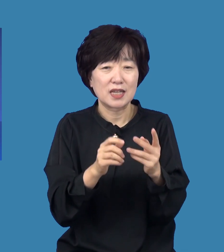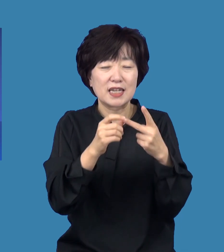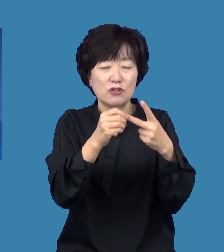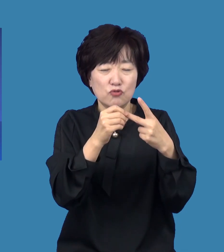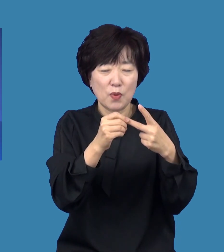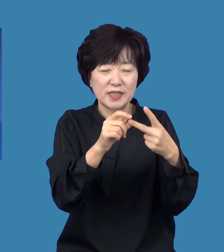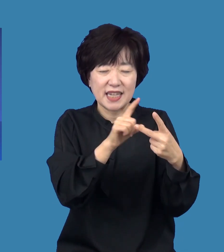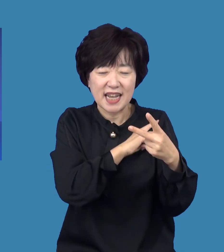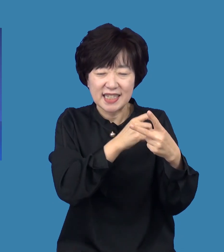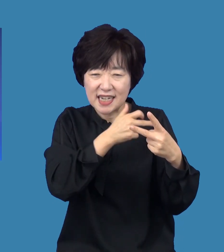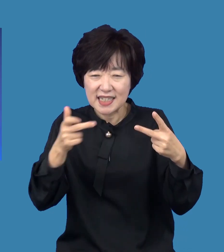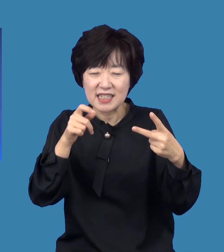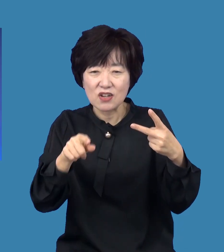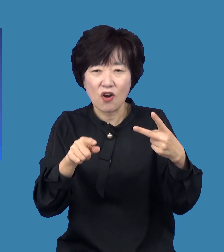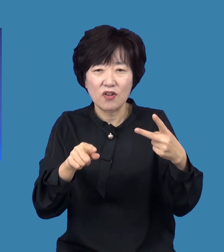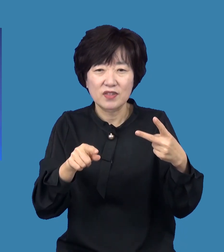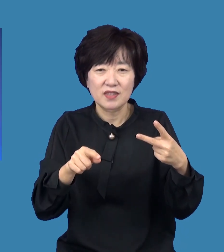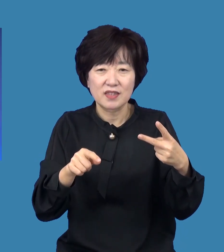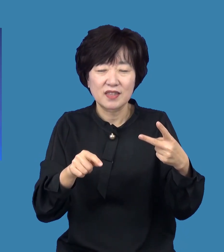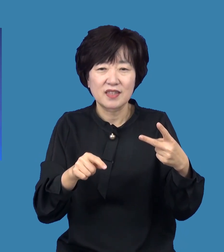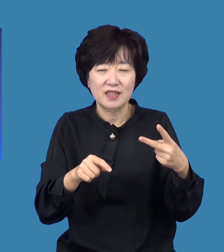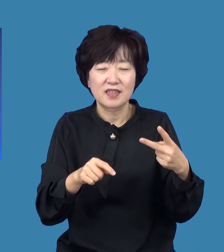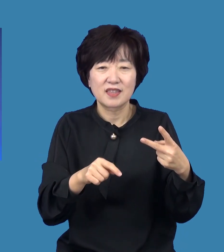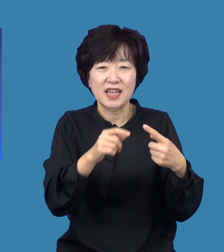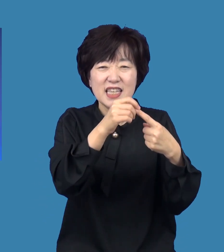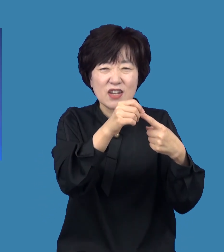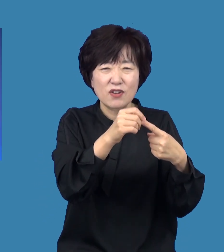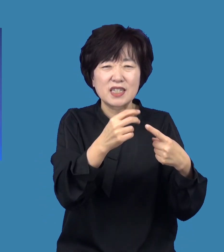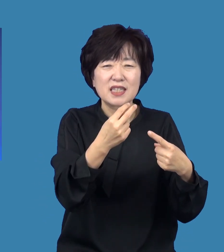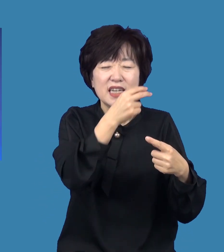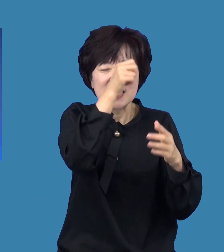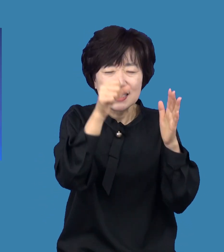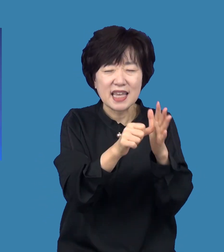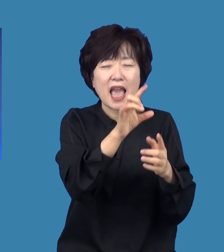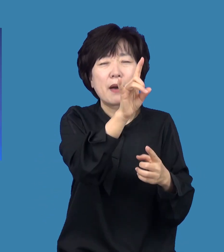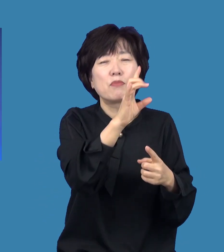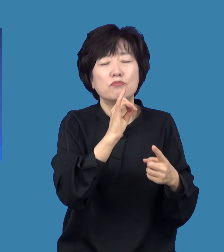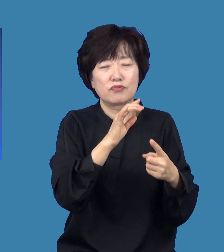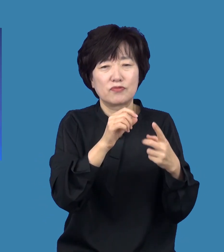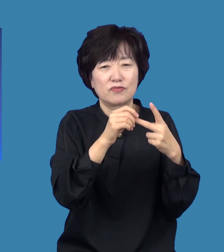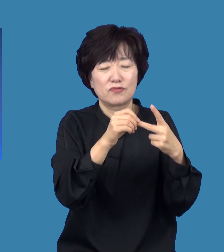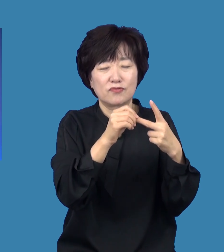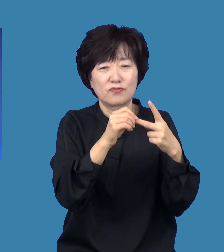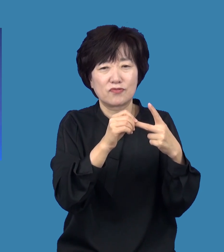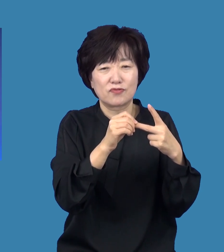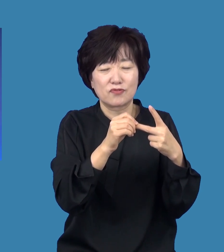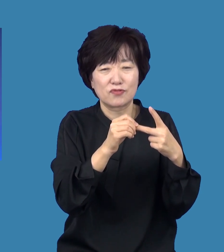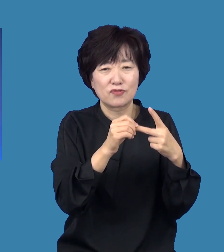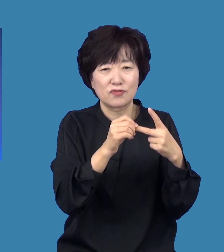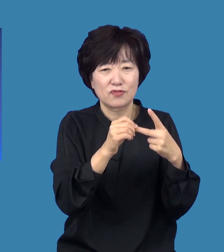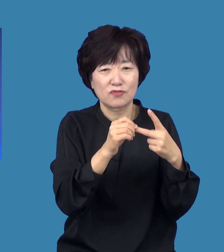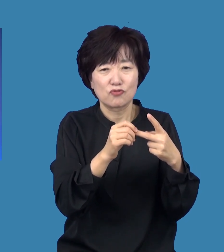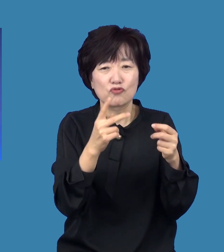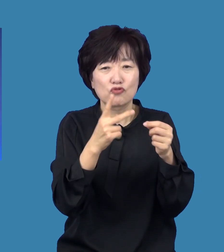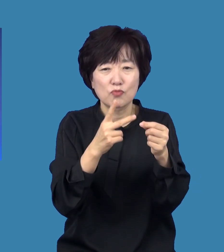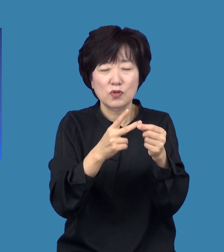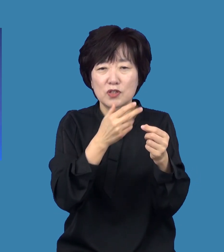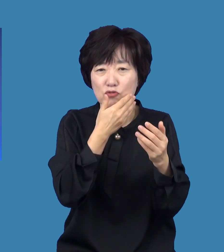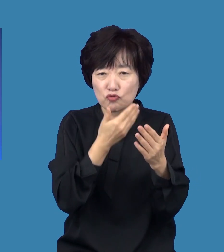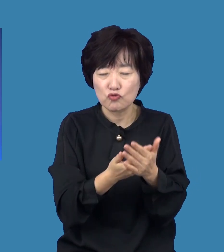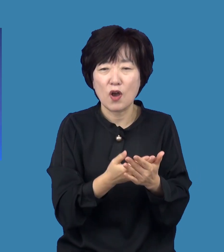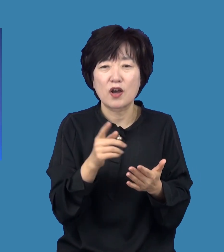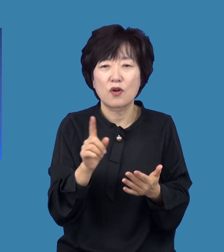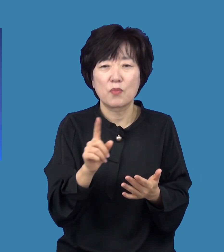이건 딱 일생에 한 번만 할 수 있는 사랑이고, 네, 그렇다면 그 나머지 사랑들은 뭐겠어요? 두 번째로 중요한 거 뭐야?